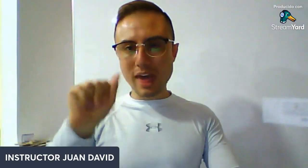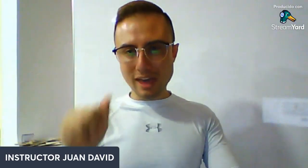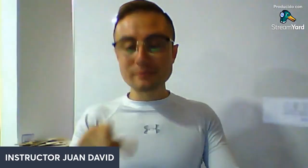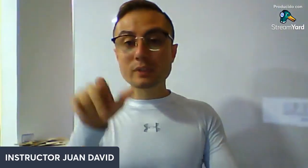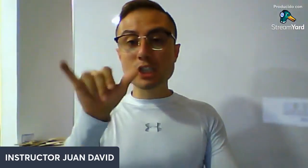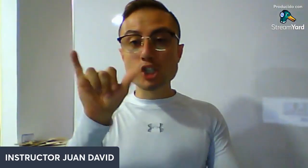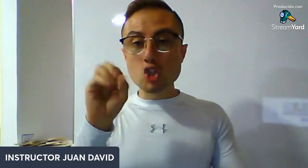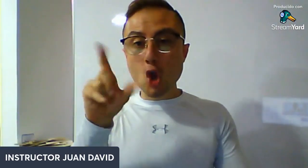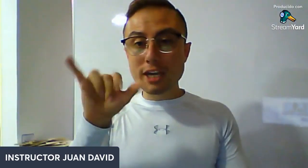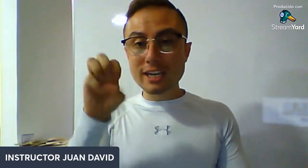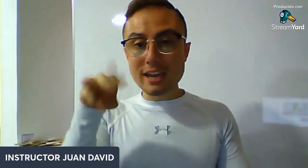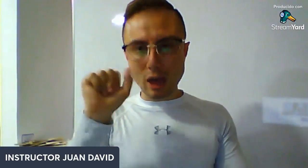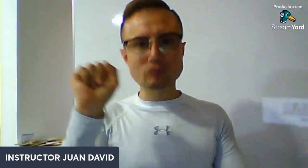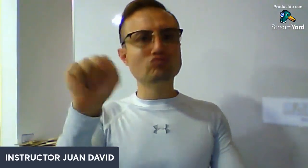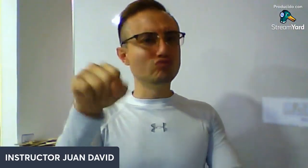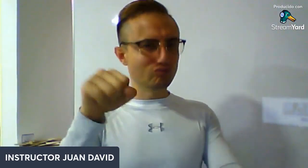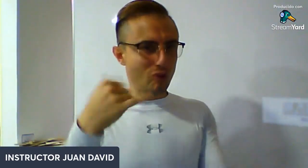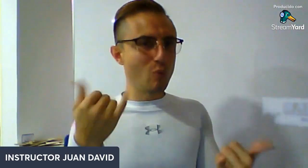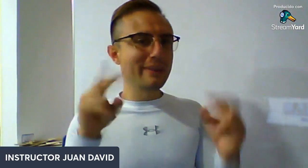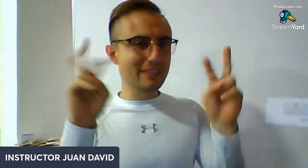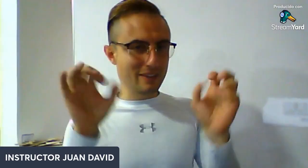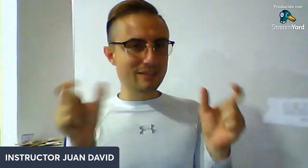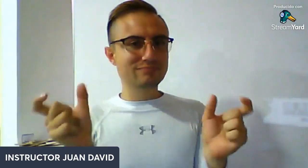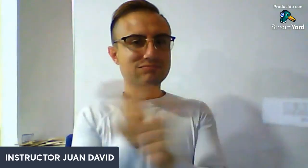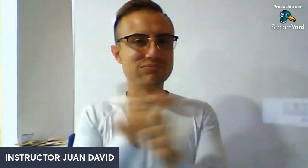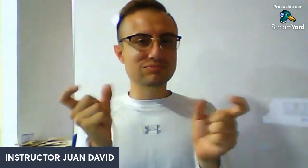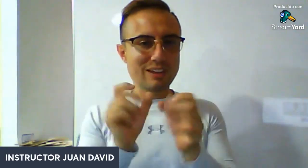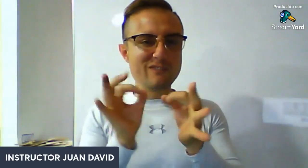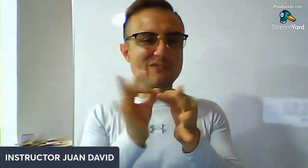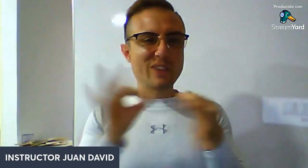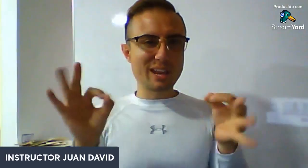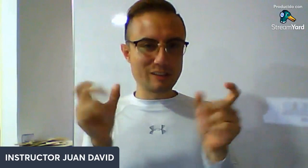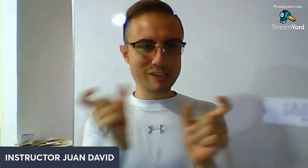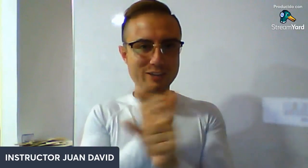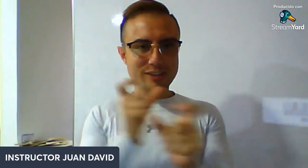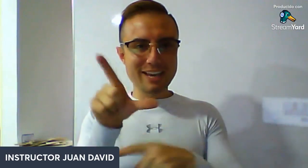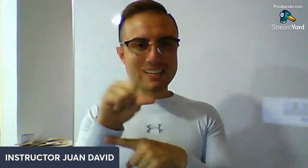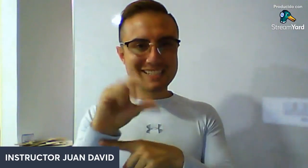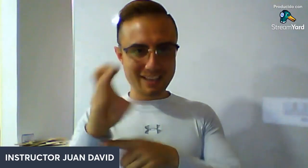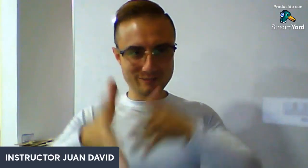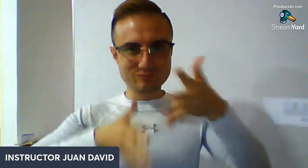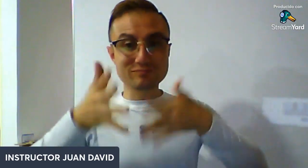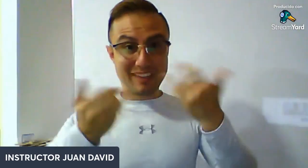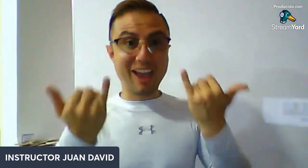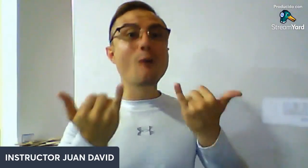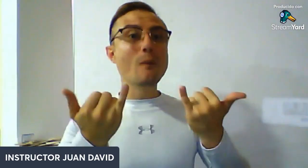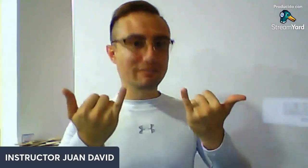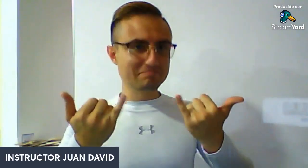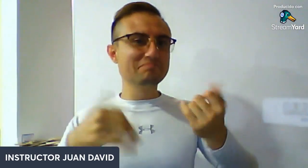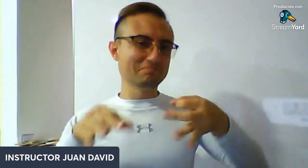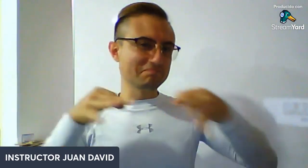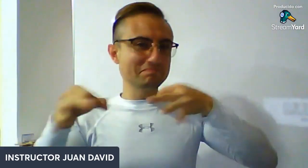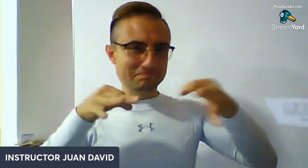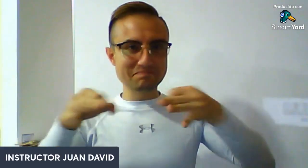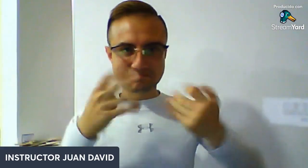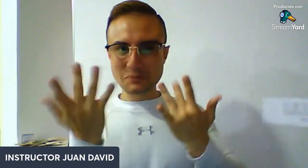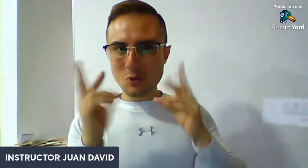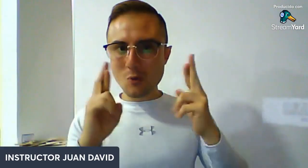aunque laura me dice que ha hecho sol pero llovió super también para